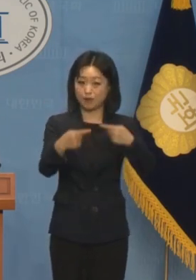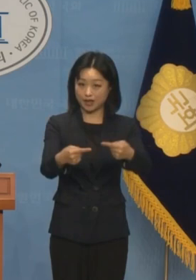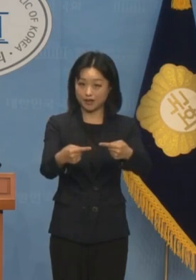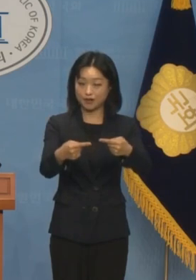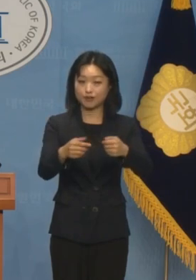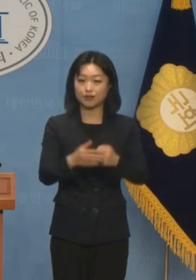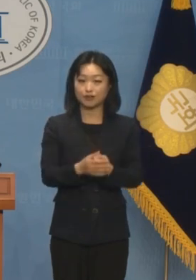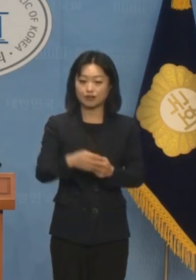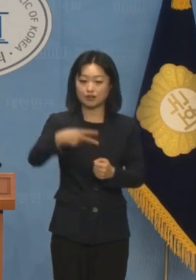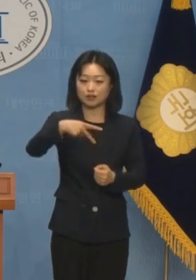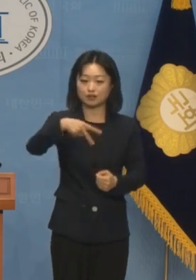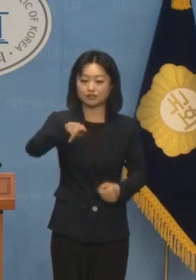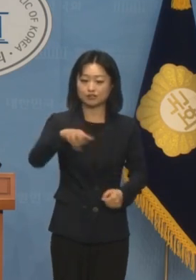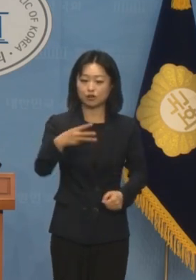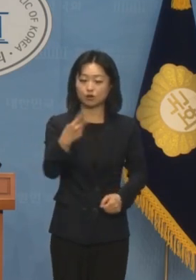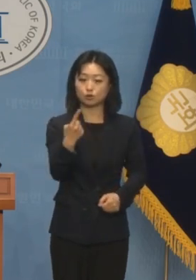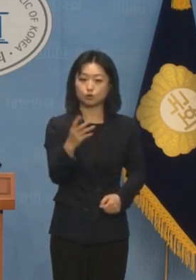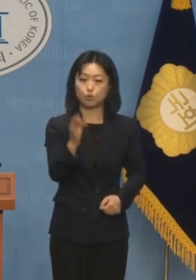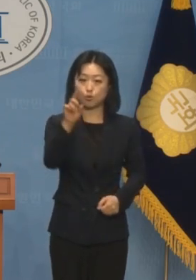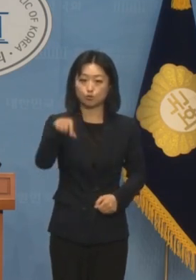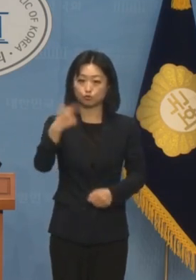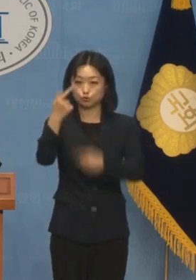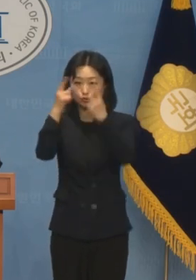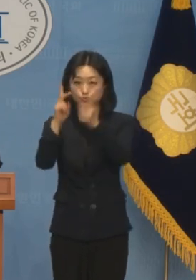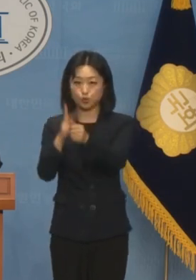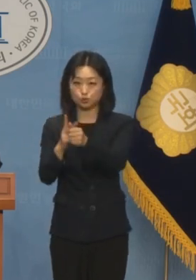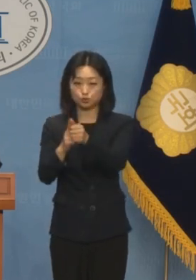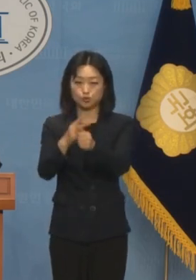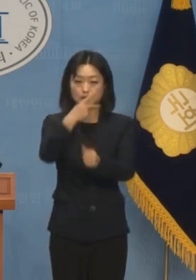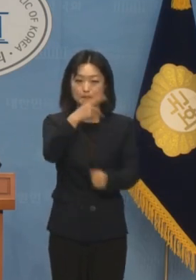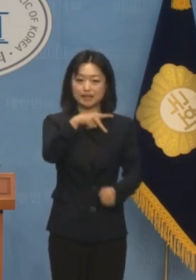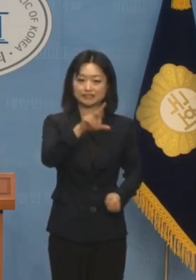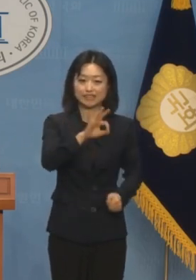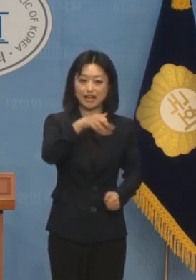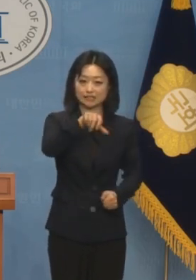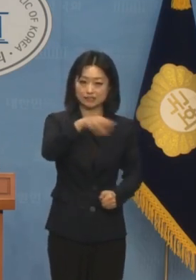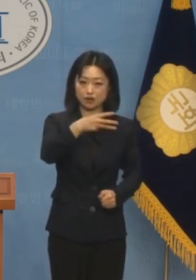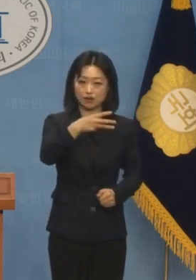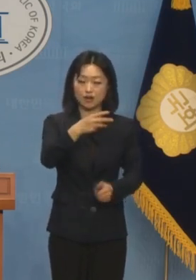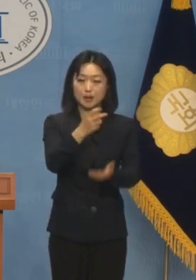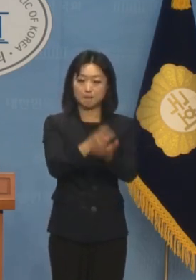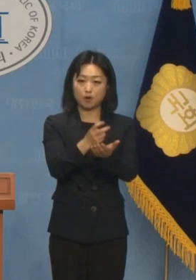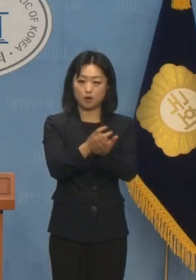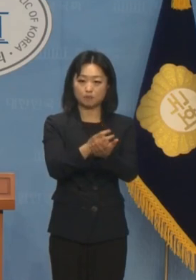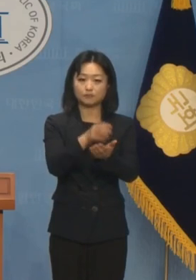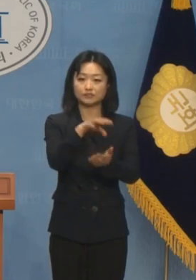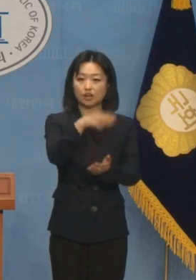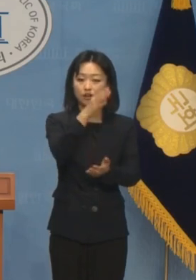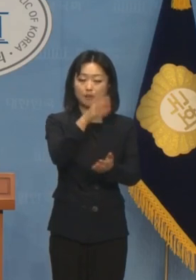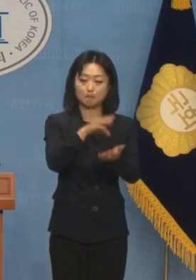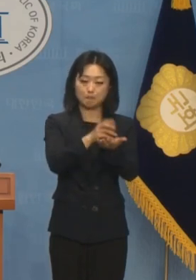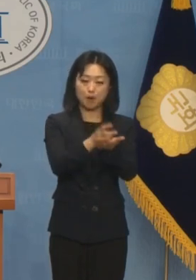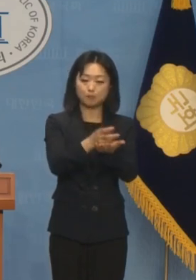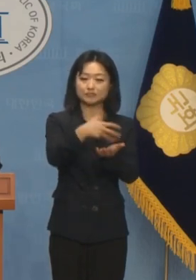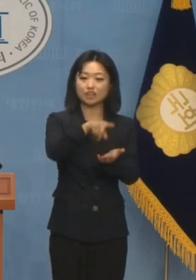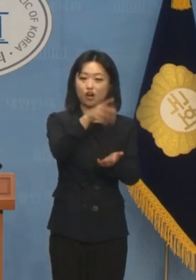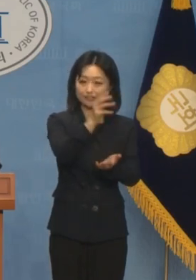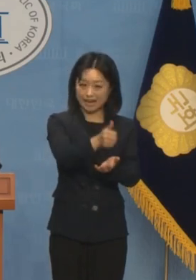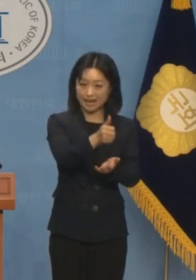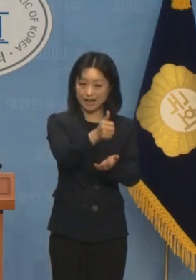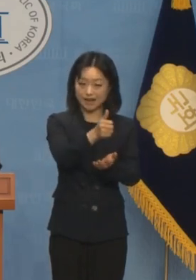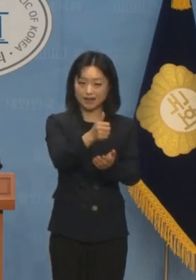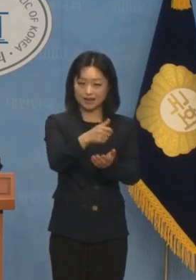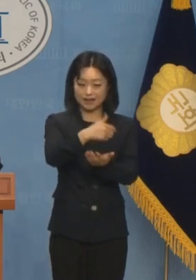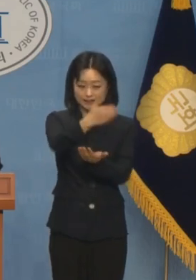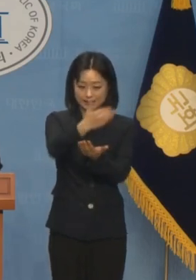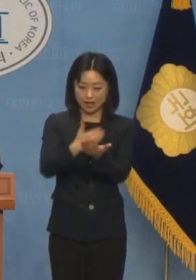토론회에서는 설동훈 전북대 사회학과 교수, 박상철 국회 입법조사처장이 발제 후에